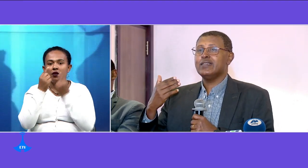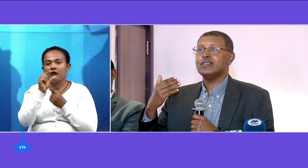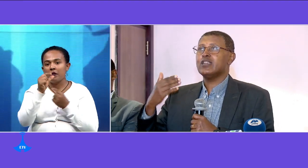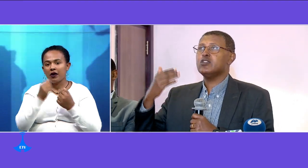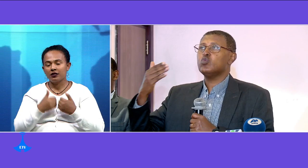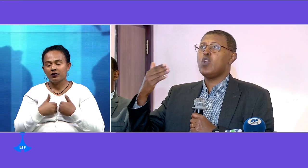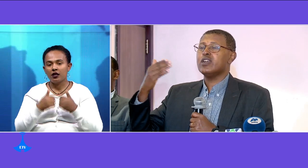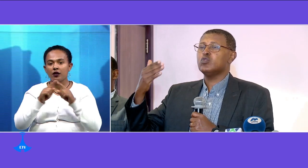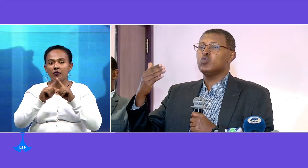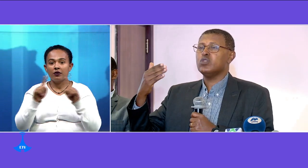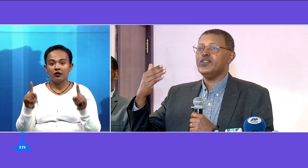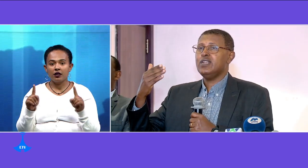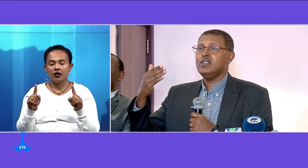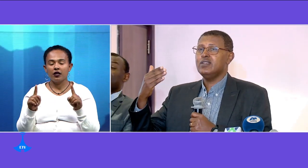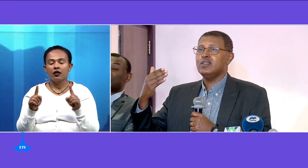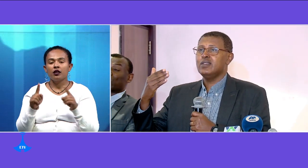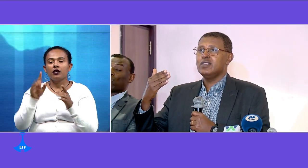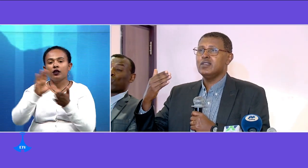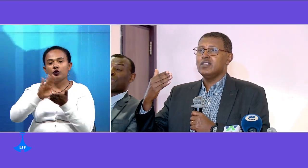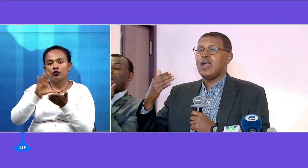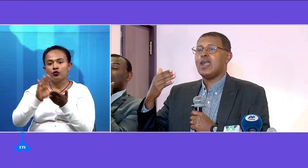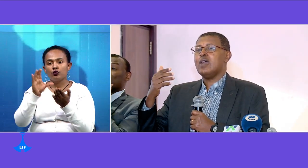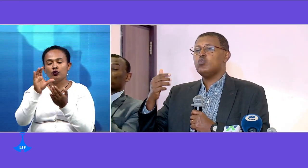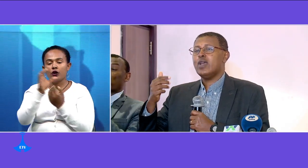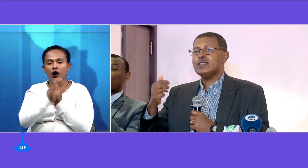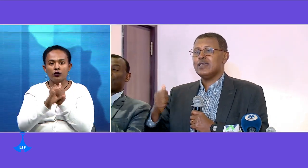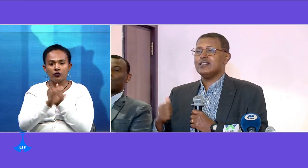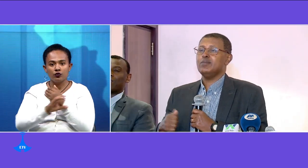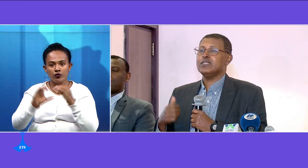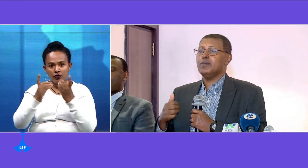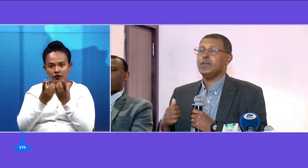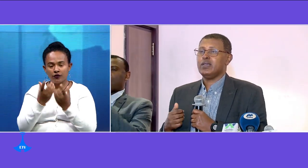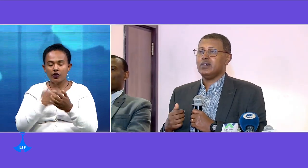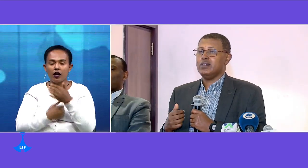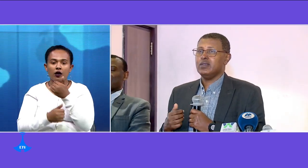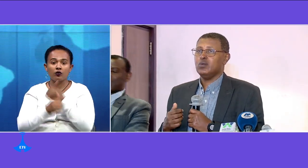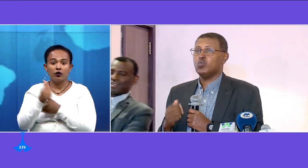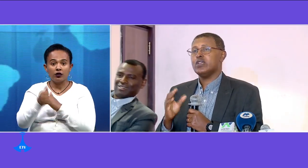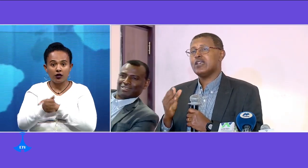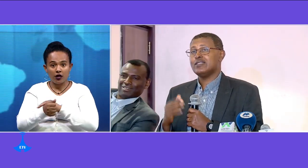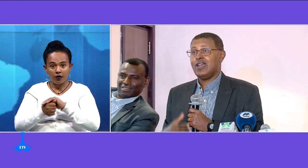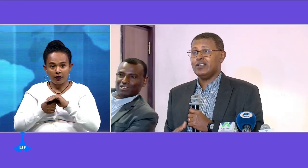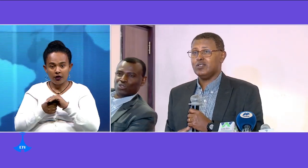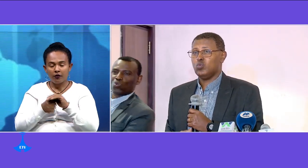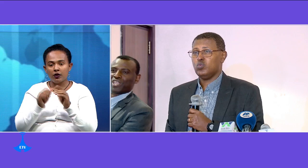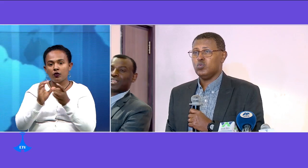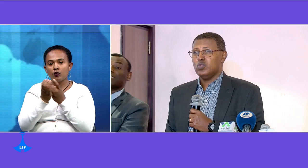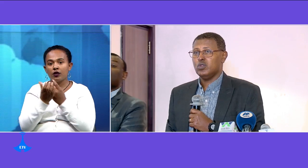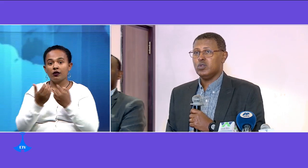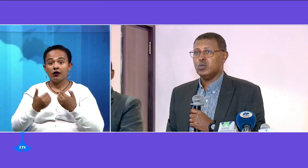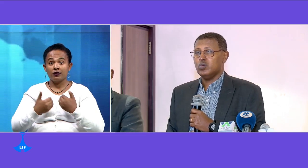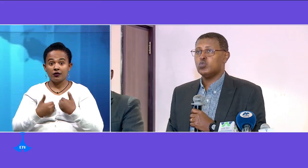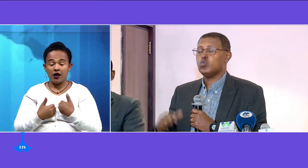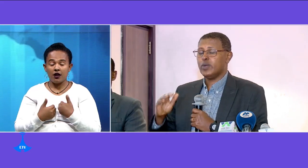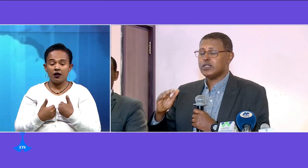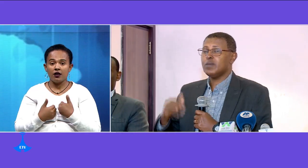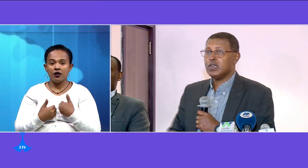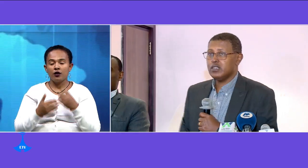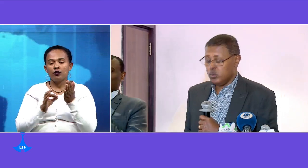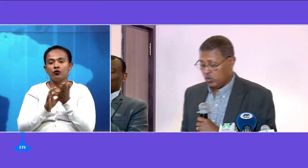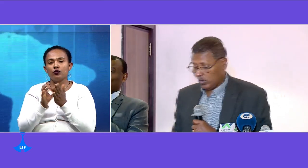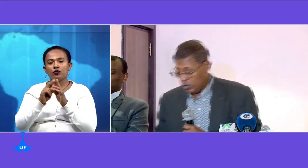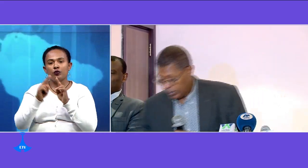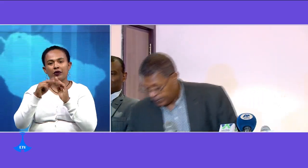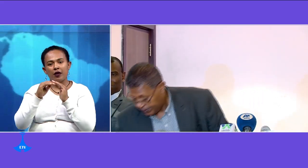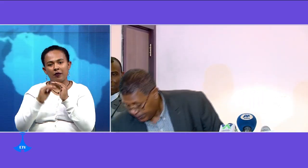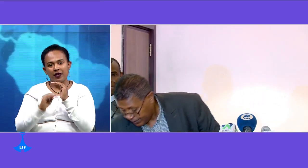بيتلي كتر يتو آغر يتو كبل أكال قدو أتنيا نيما يدربك هنا يتاسلال لينو وترو بتامي